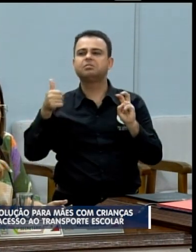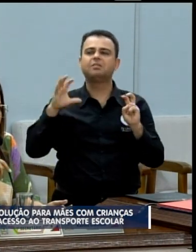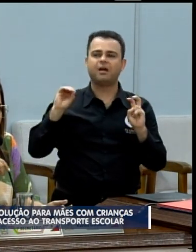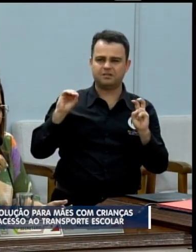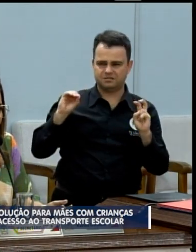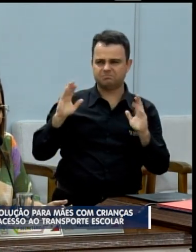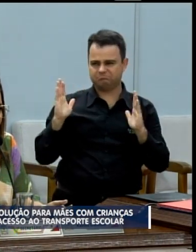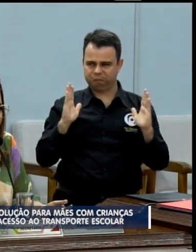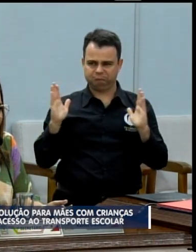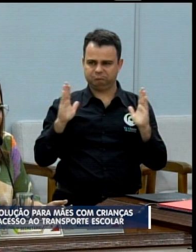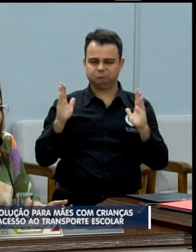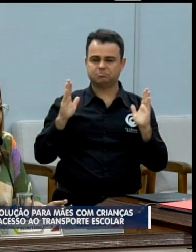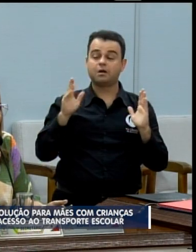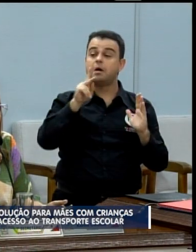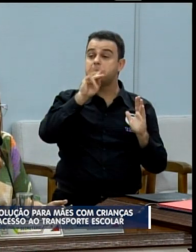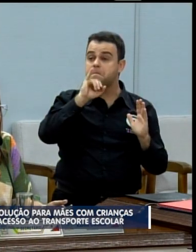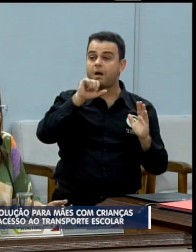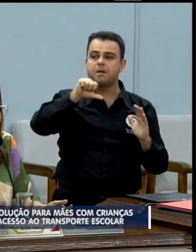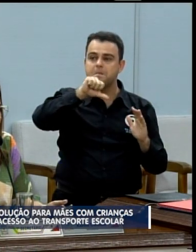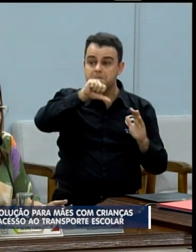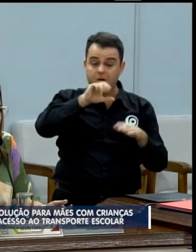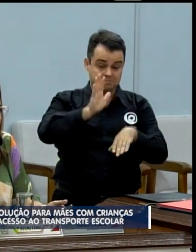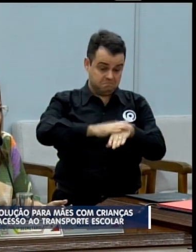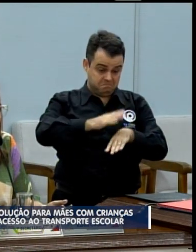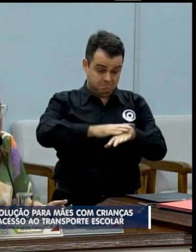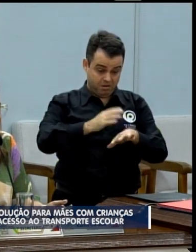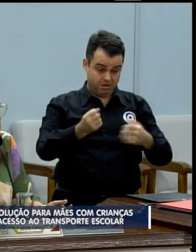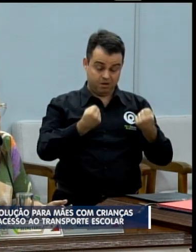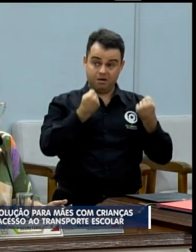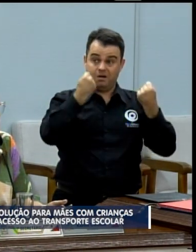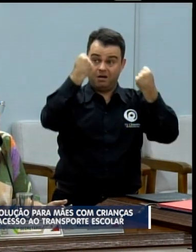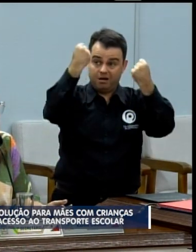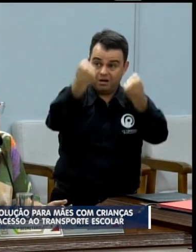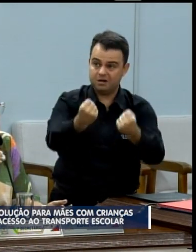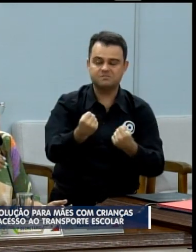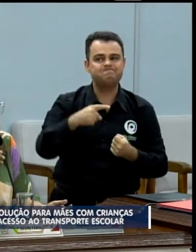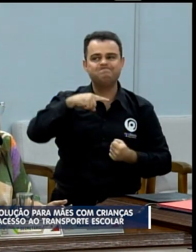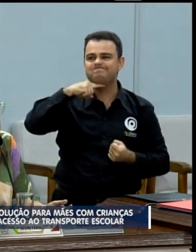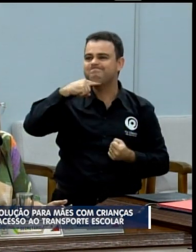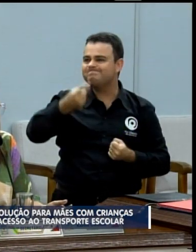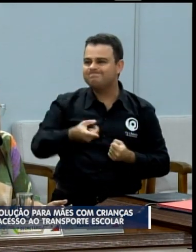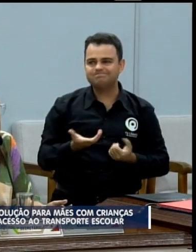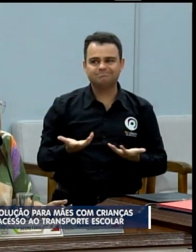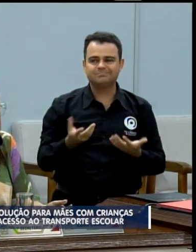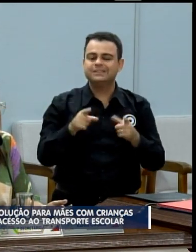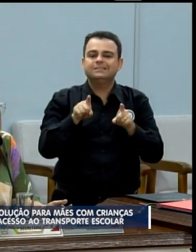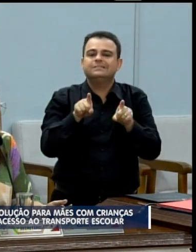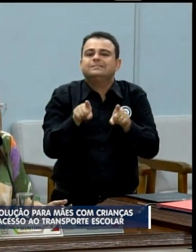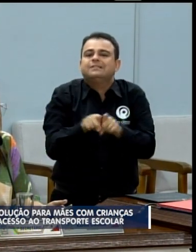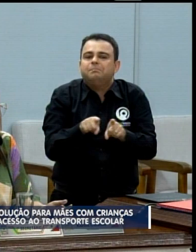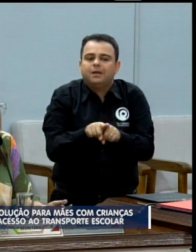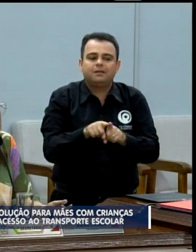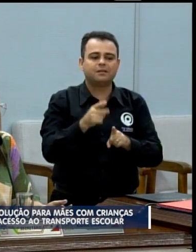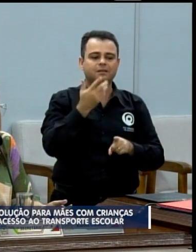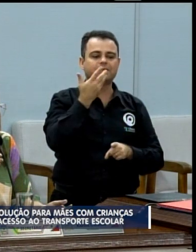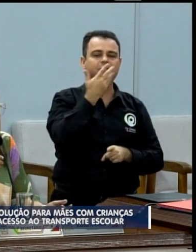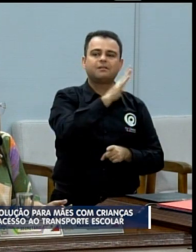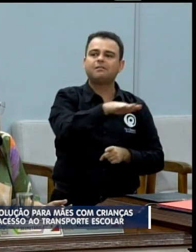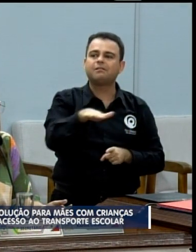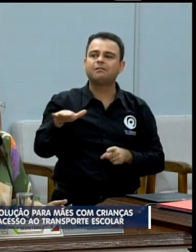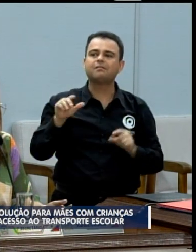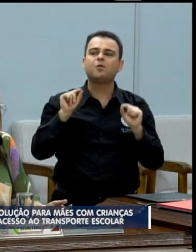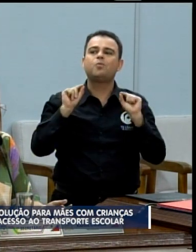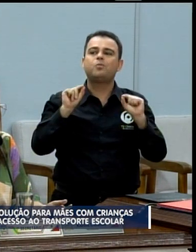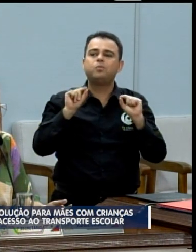onde os pais não estão tendo a condição de levá-las, e também são crianças que têm dificuldade de ter